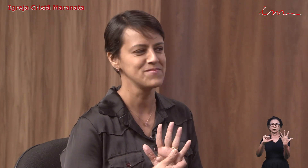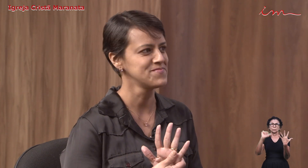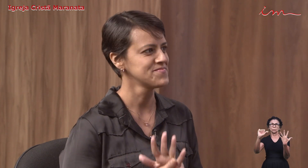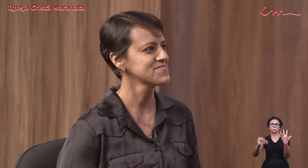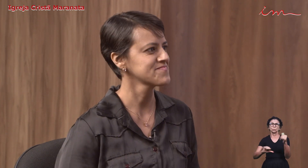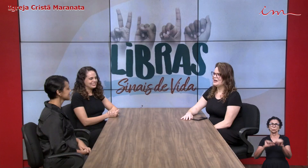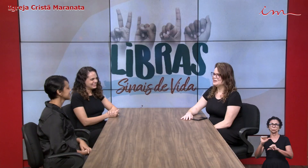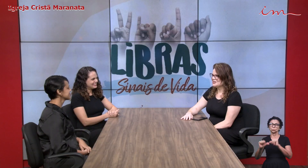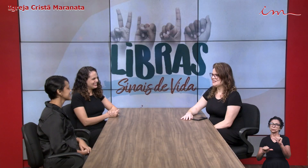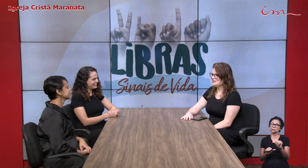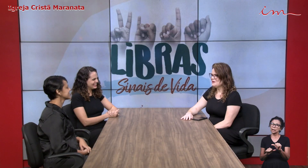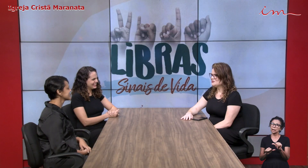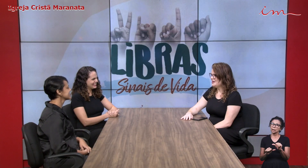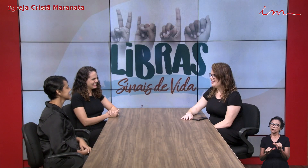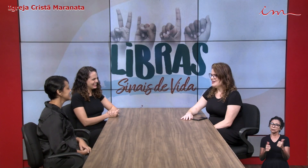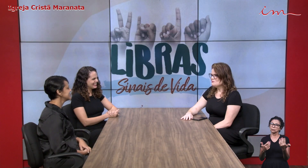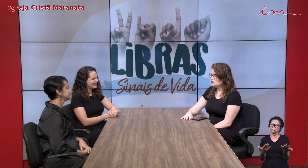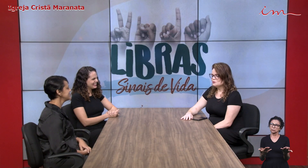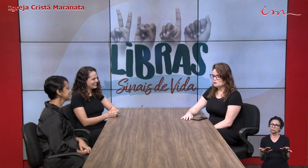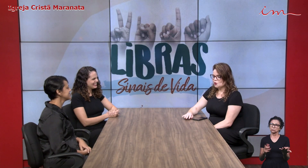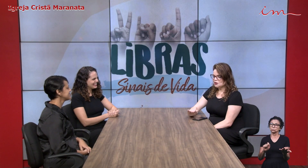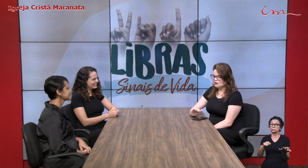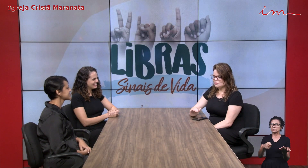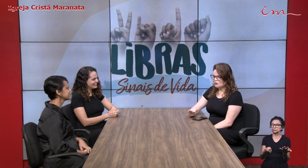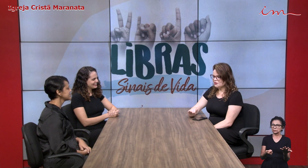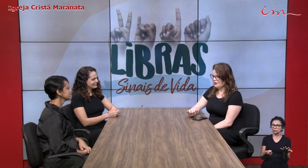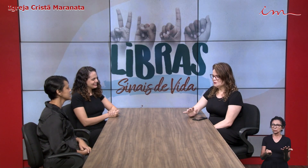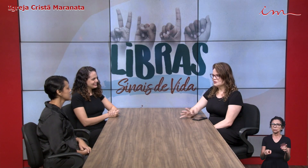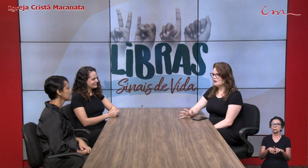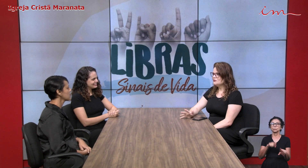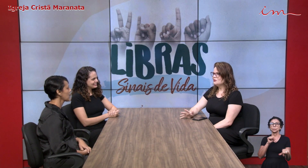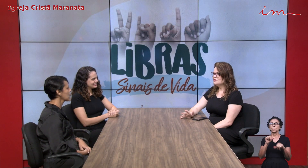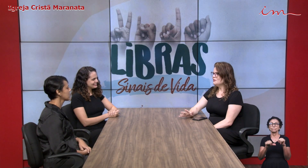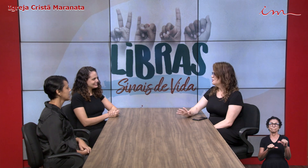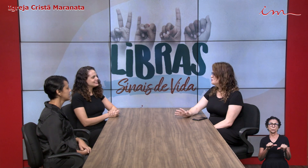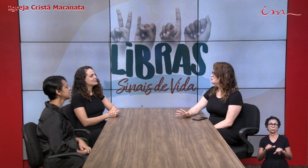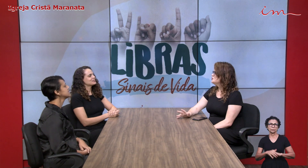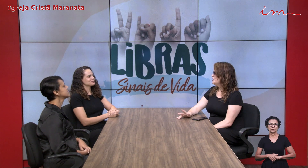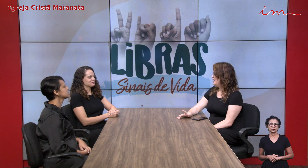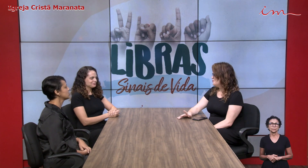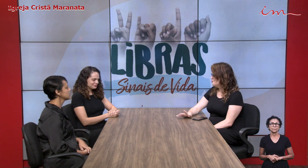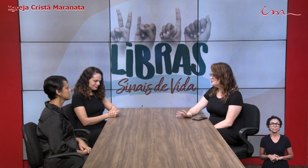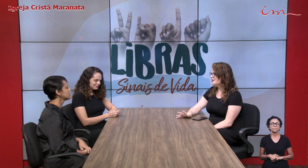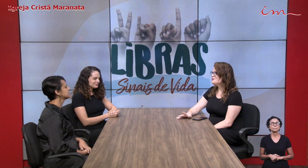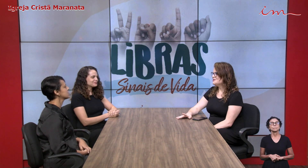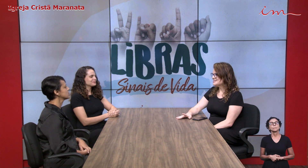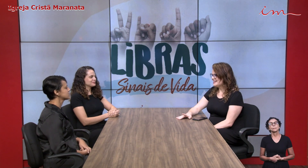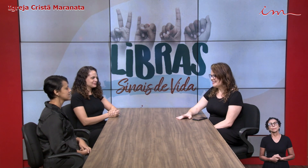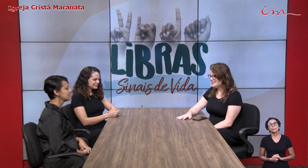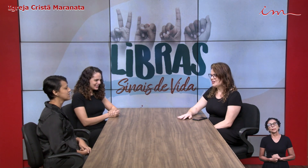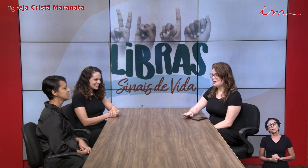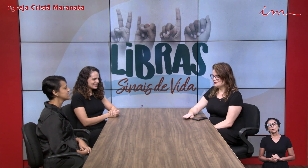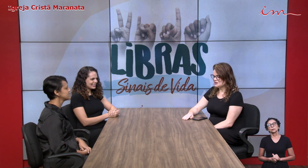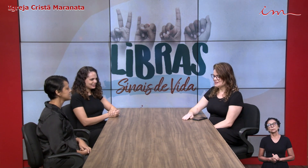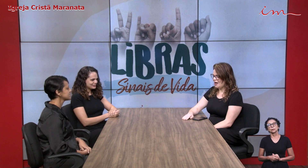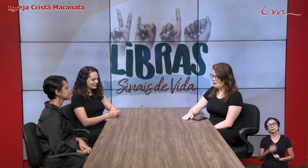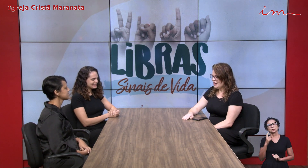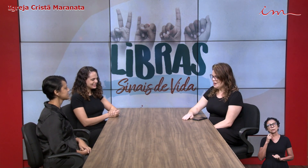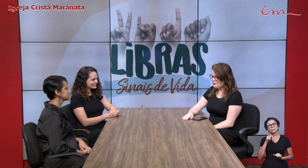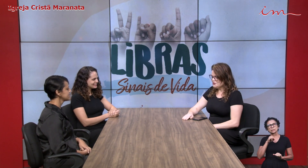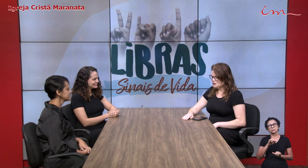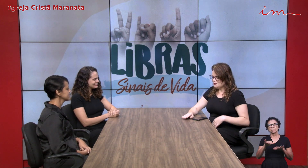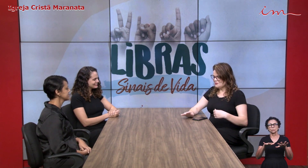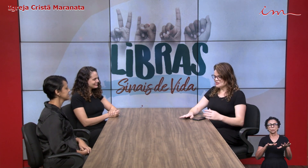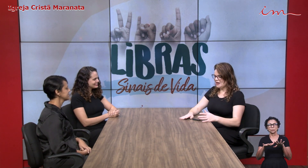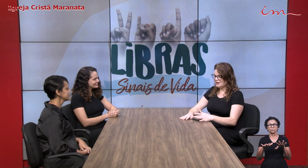sinal. Exatamente, né? Não teve um movimento, já é outra coisa, né? Já é outro sinal.